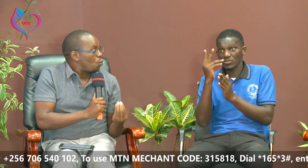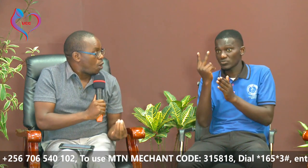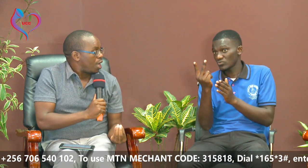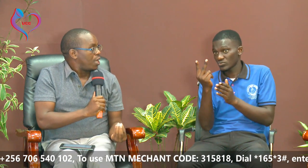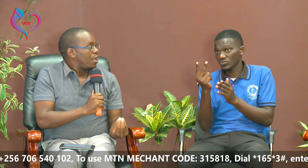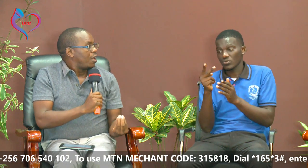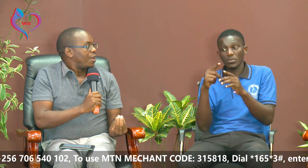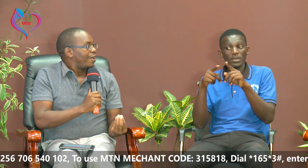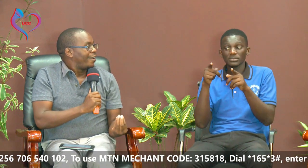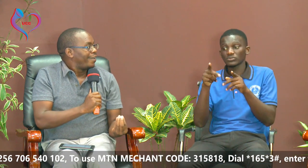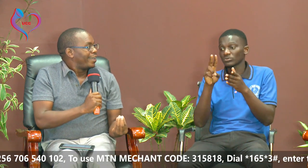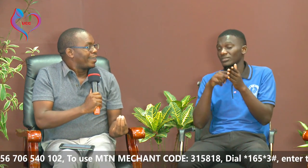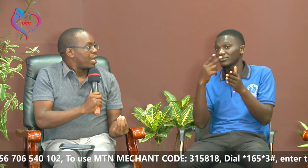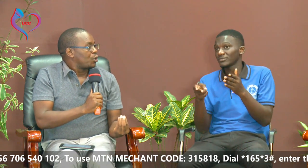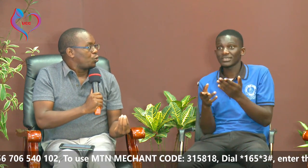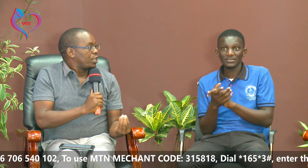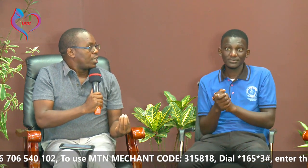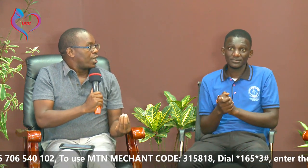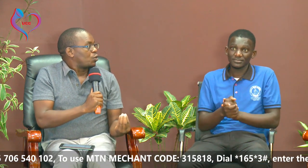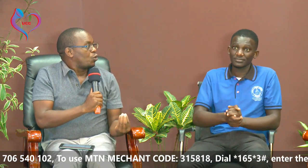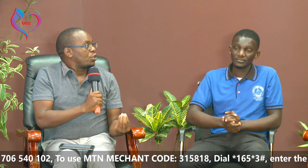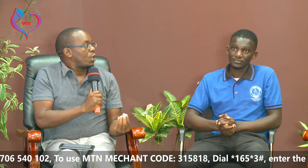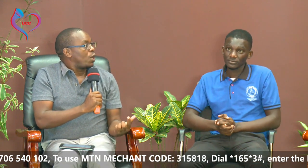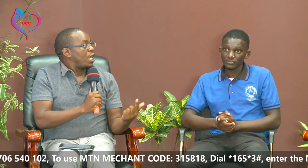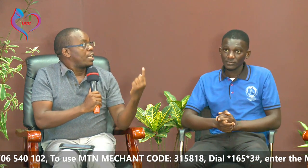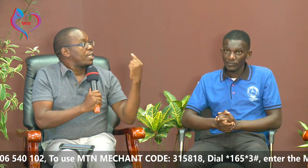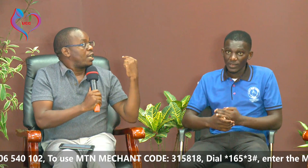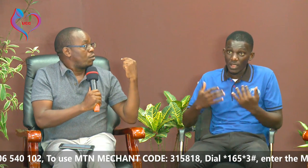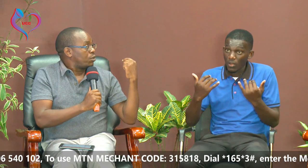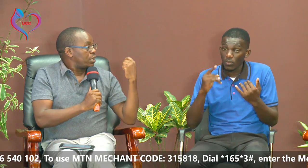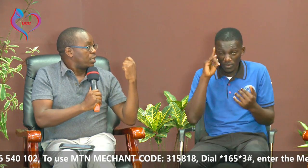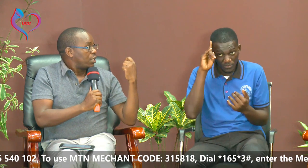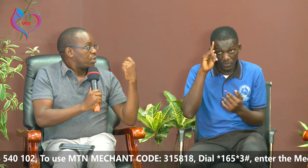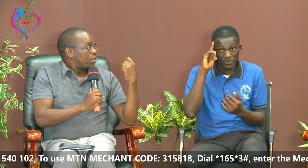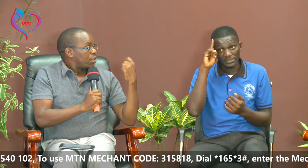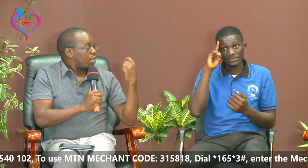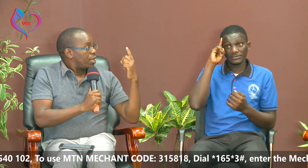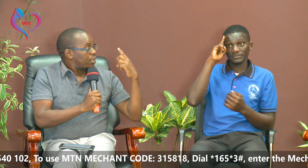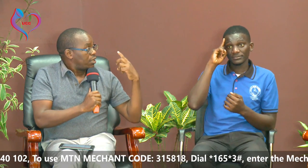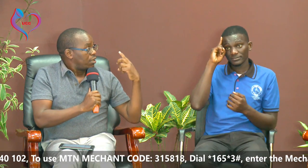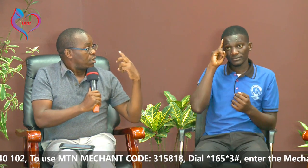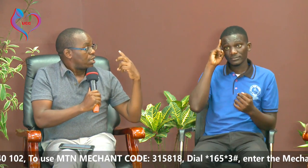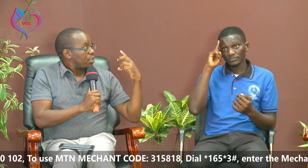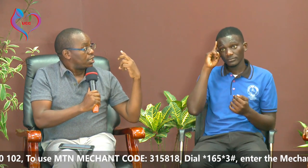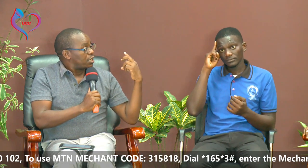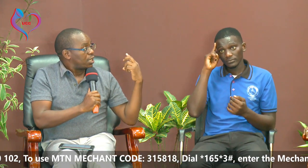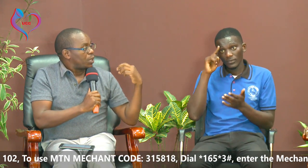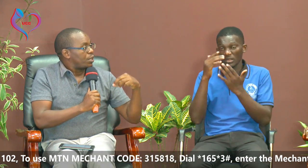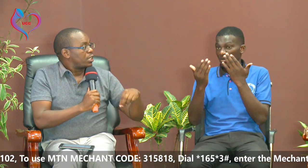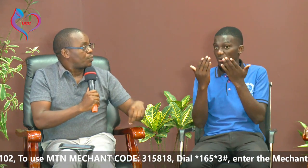yagwa ya bituli kati gunoloza watwala eri ya gundi yachi ya Genesis chapter 1 ni chapter